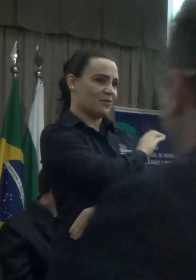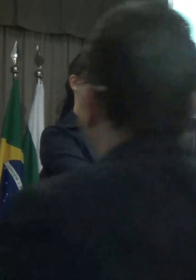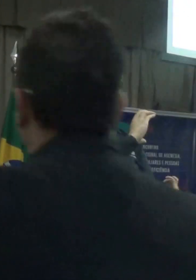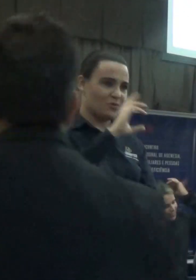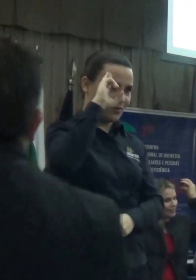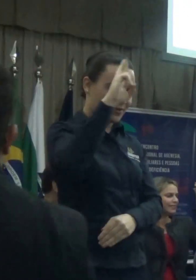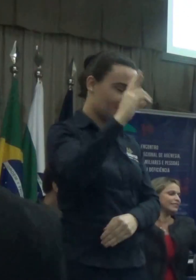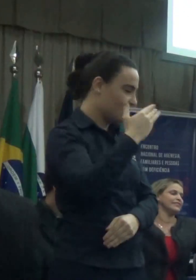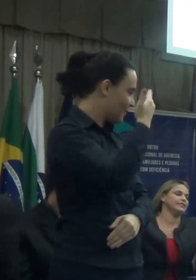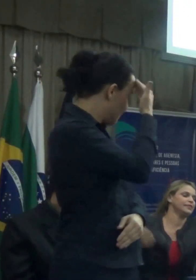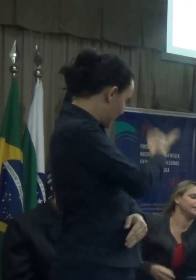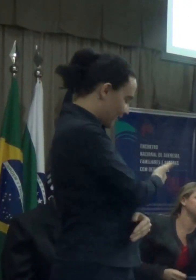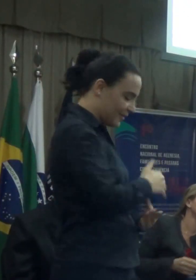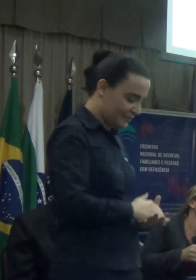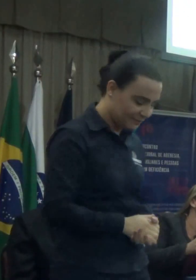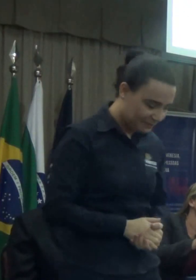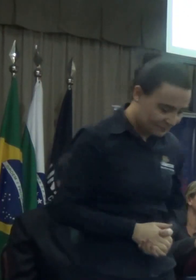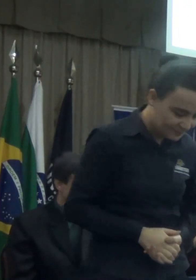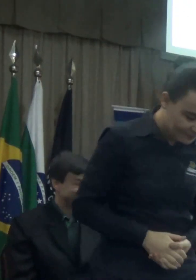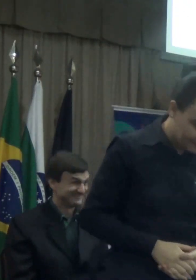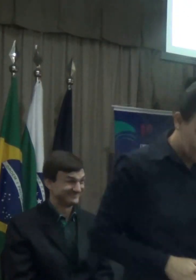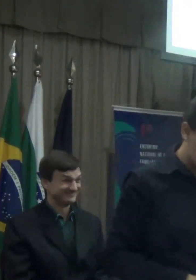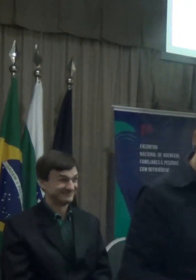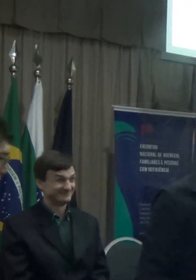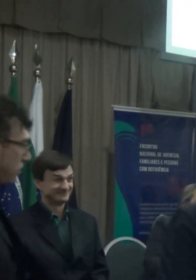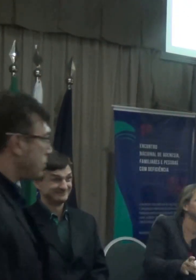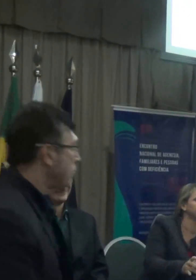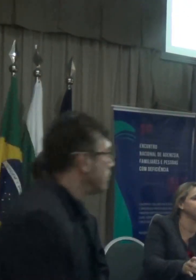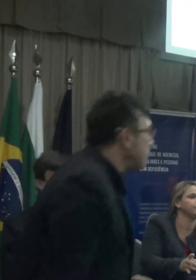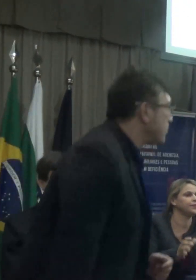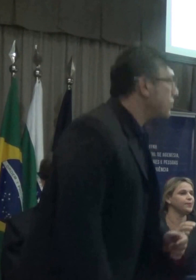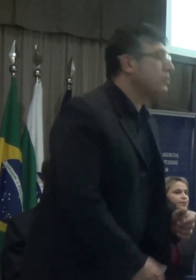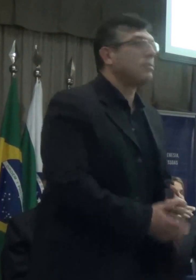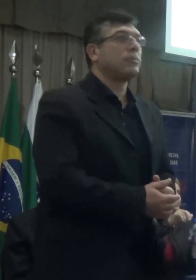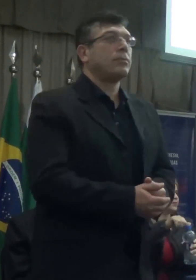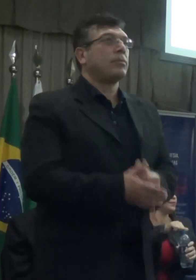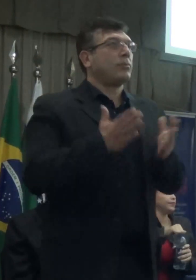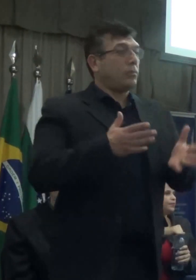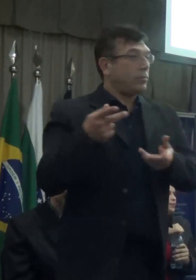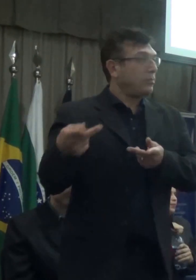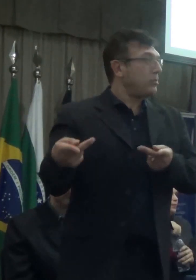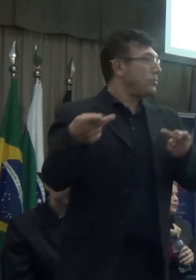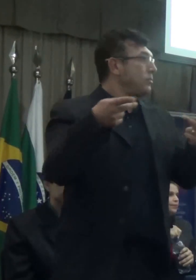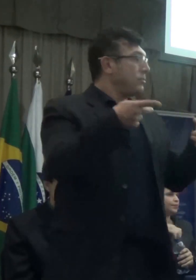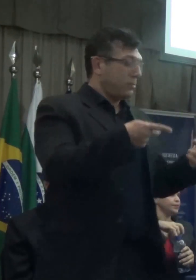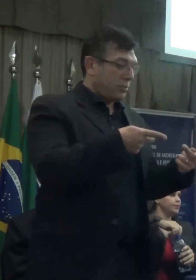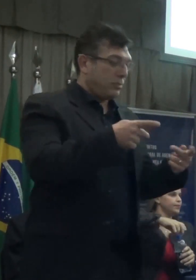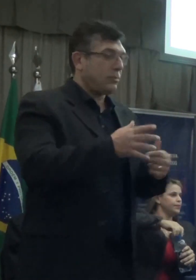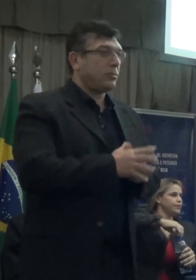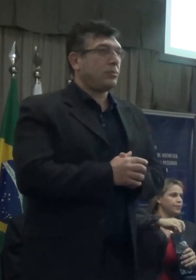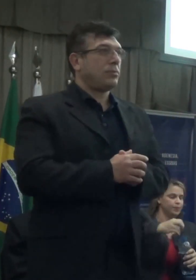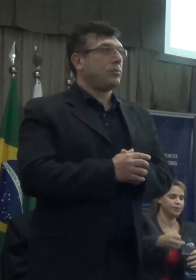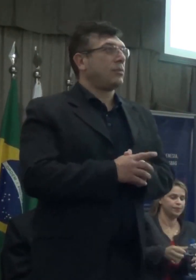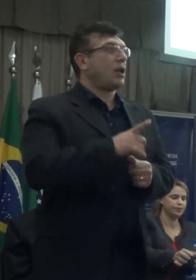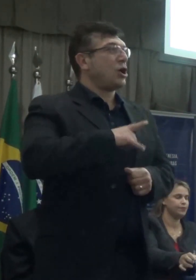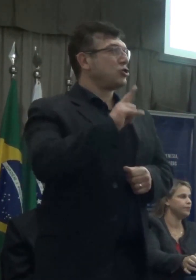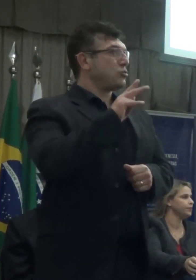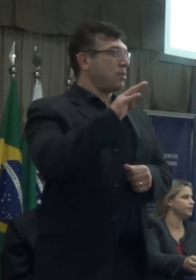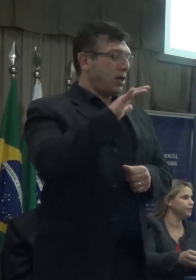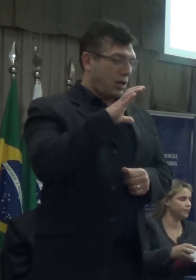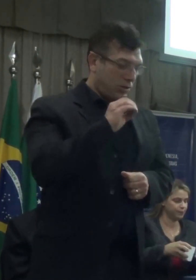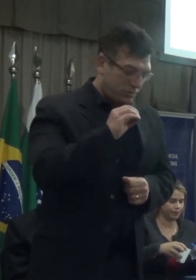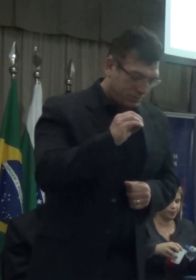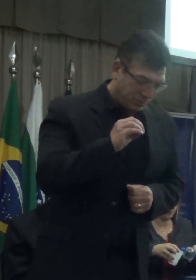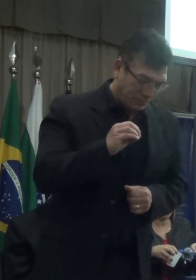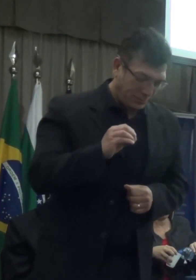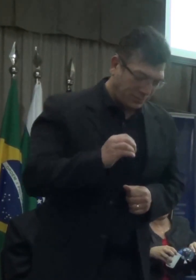suas palavras e convido agora a se pronunciar o nosso Gilberto e